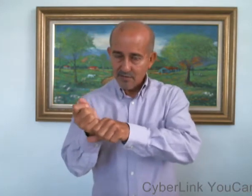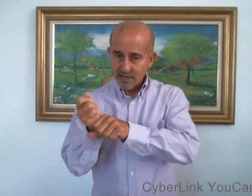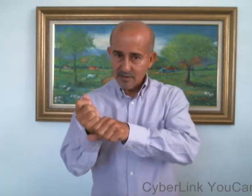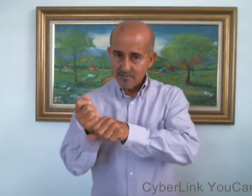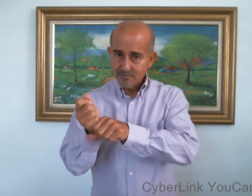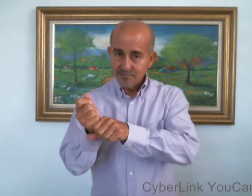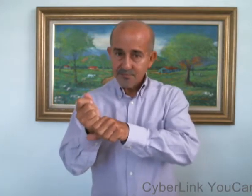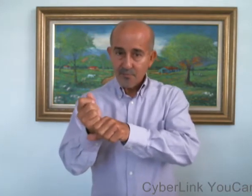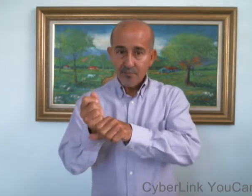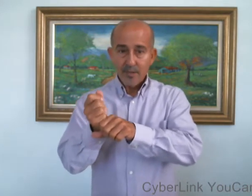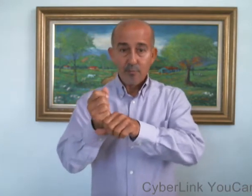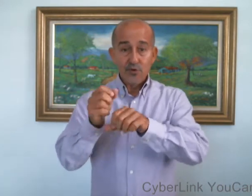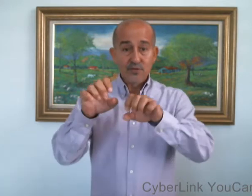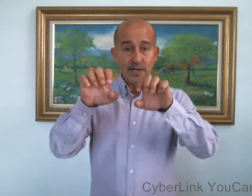¿verdad? Voy a usar